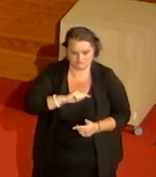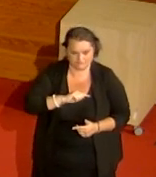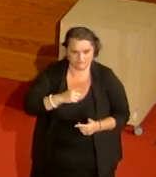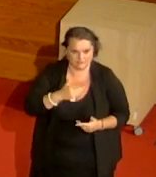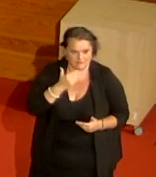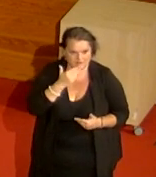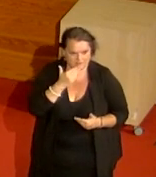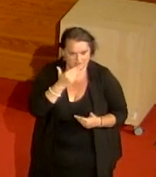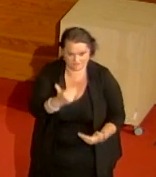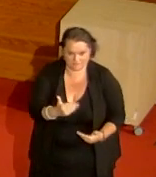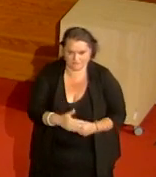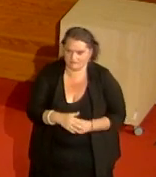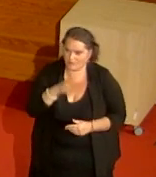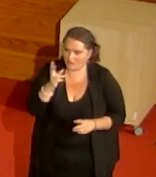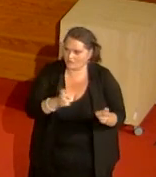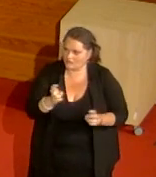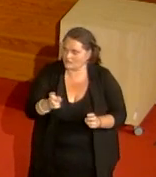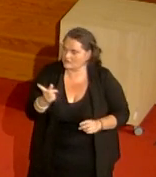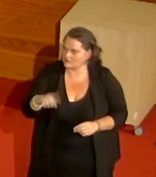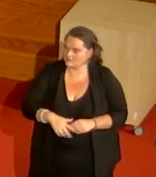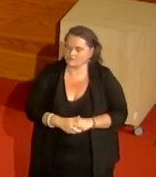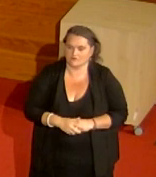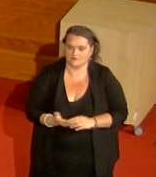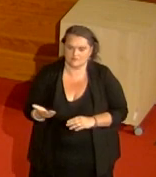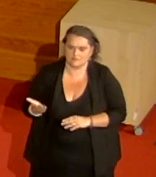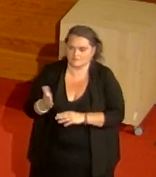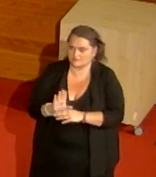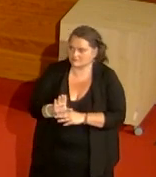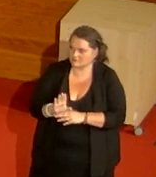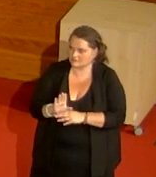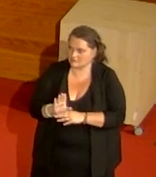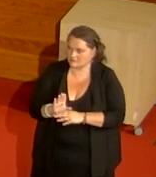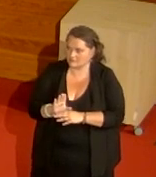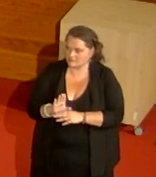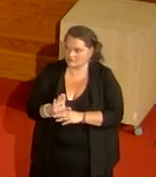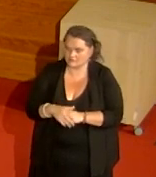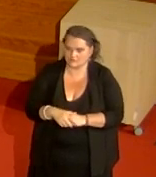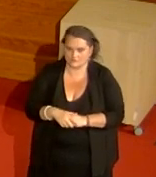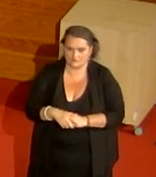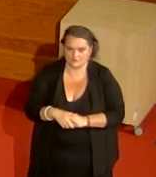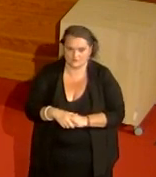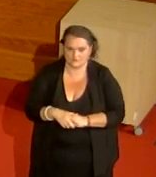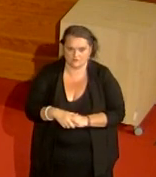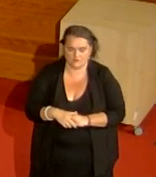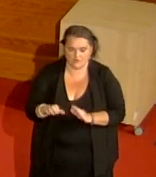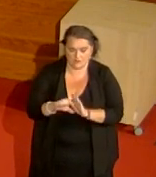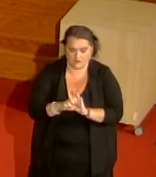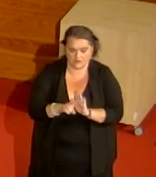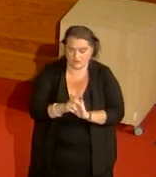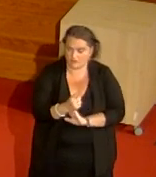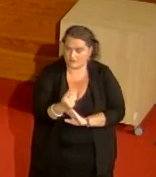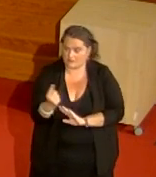aquí y también agradezco que la que la presentación combinar junto a los méritos que conforman el currículum de cada